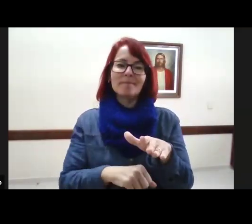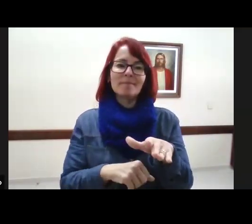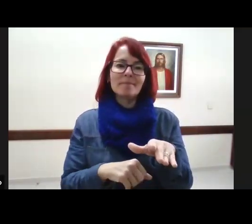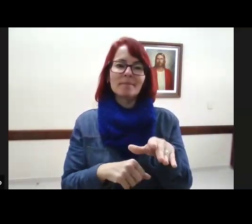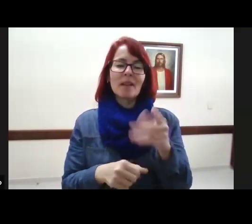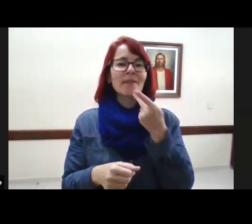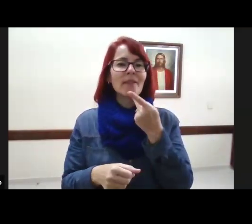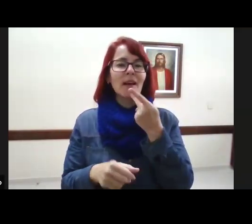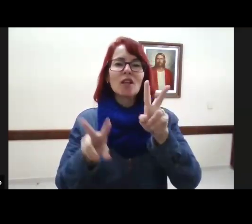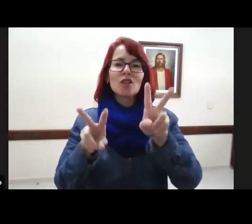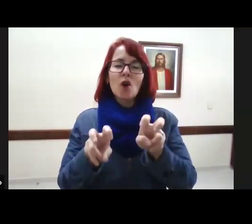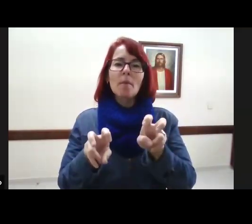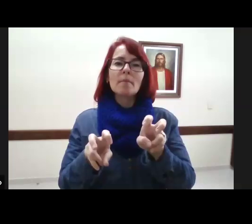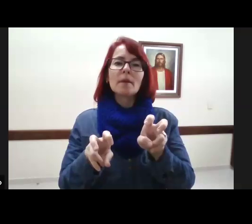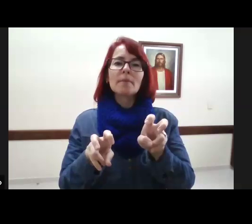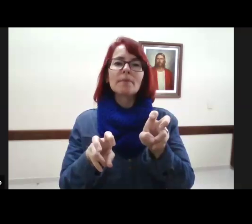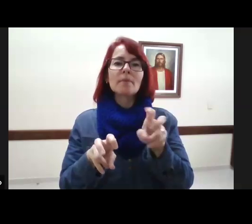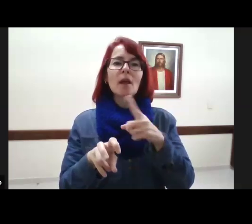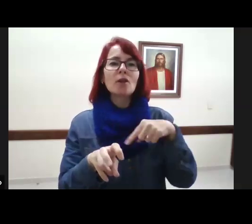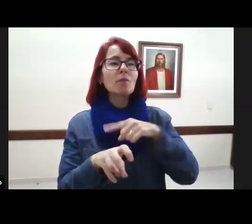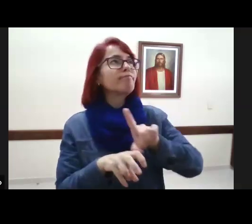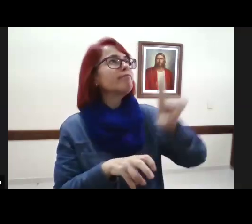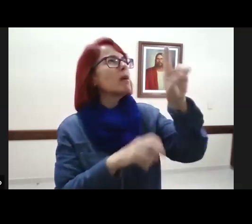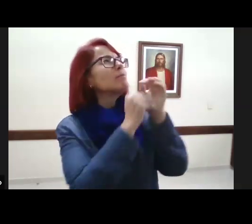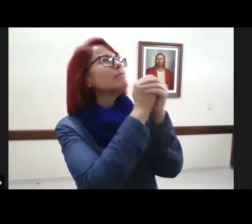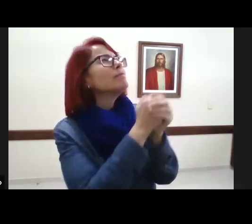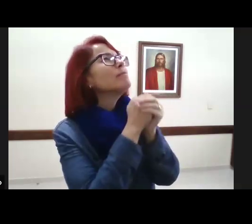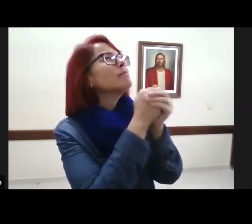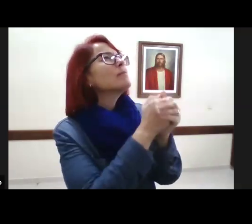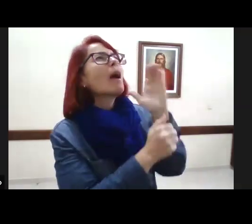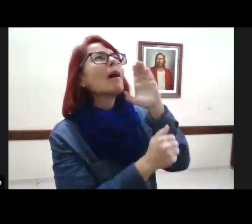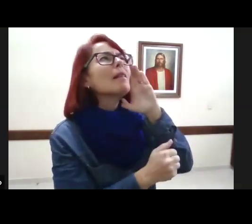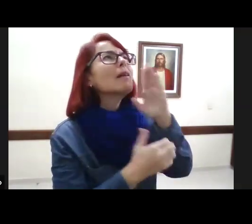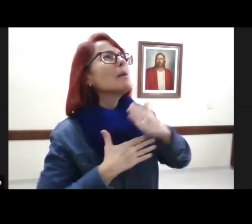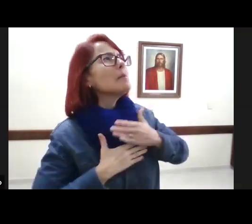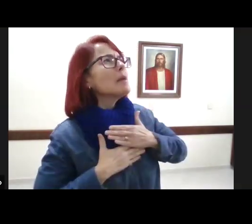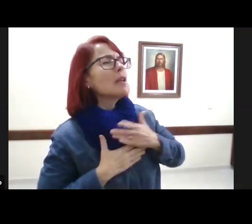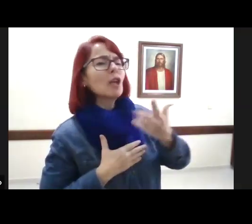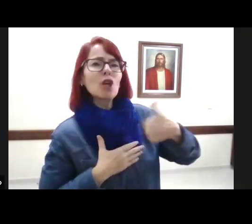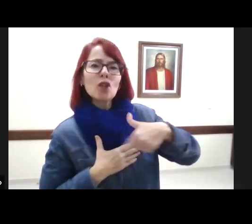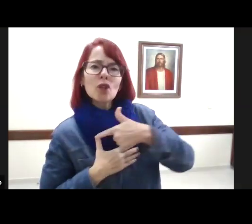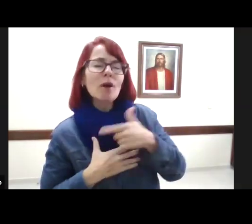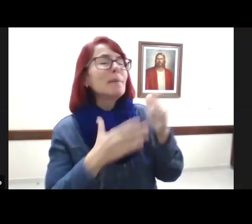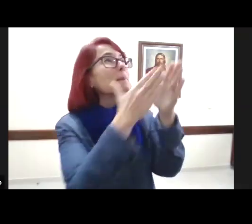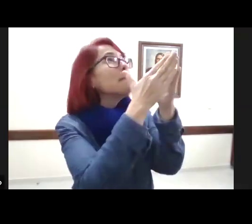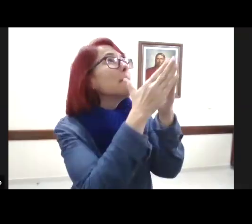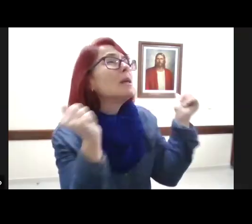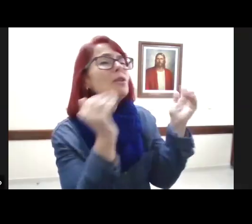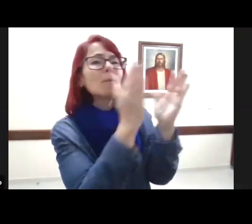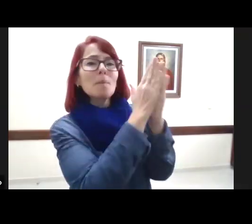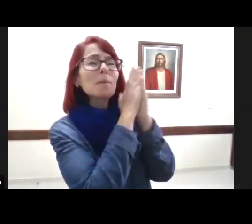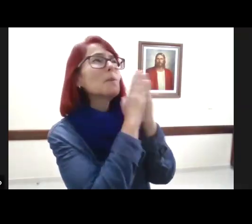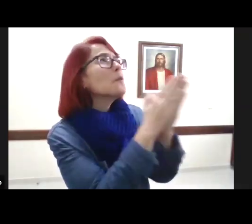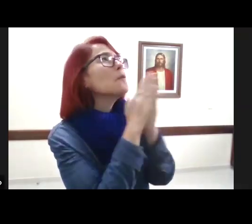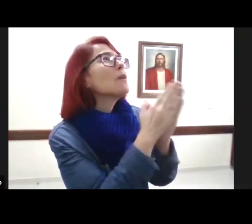ele fala: Vem nossa prece hoje escutar. Aqui estamos a te implorar.